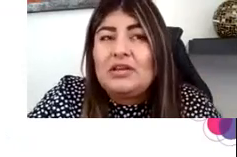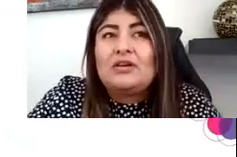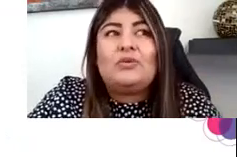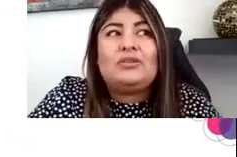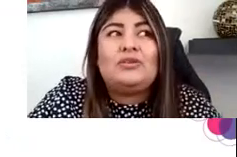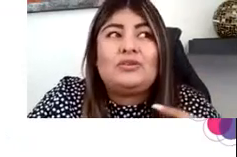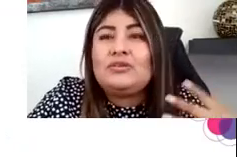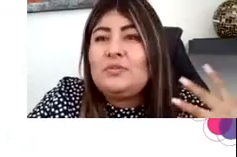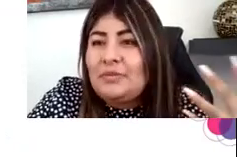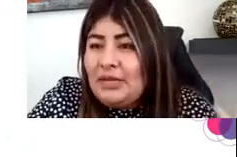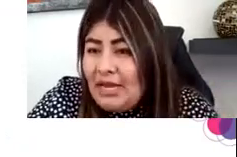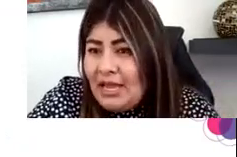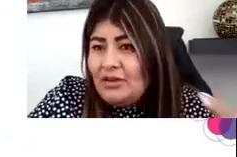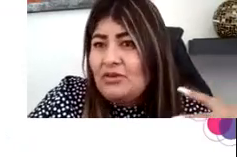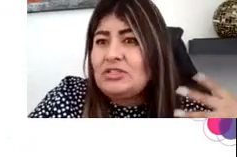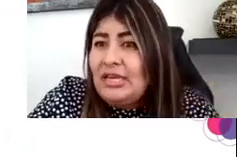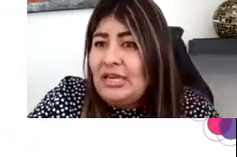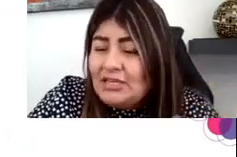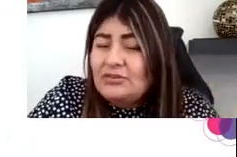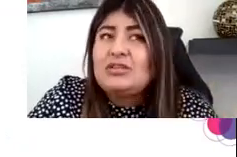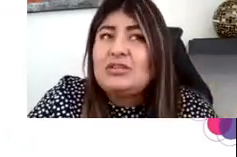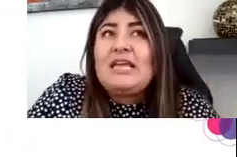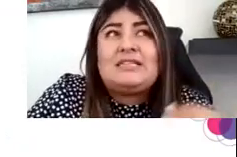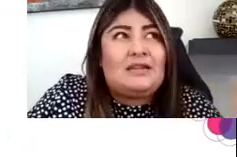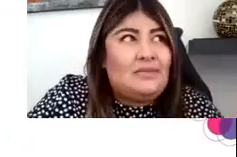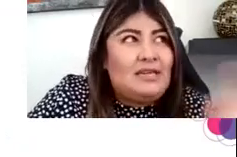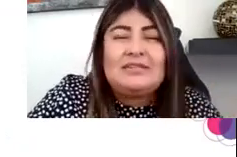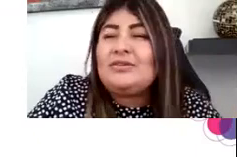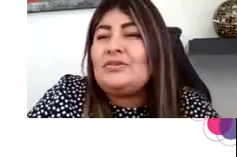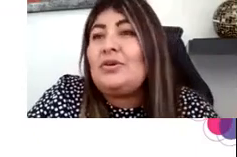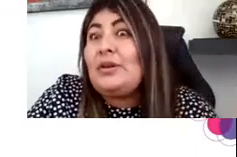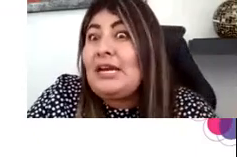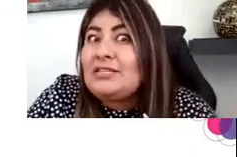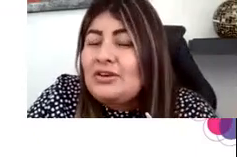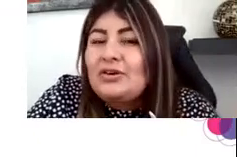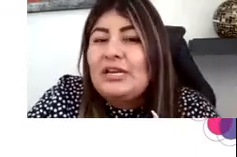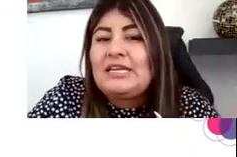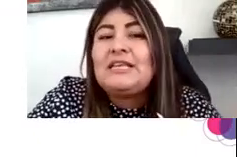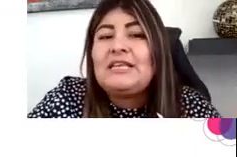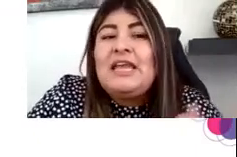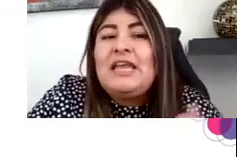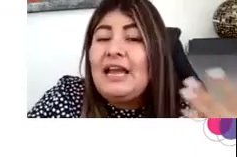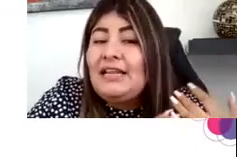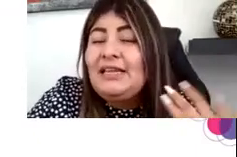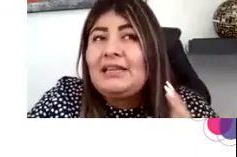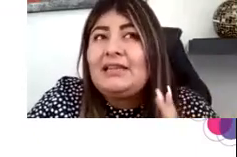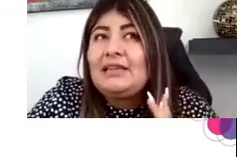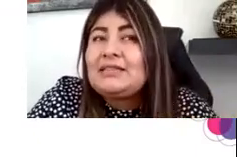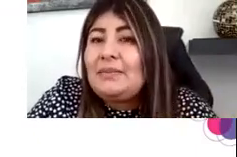como de todos esos privilegios, derechos, servicios, obligaciones, y la gente que tiene